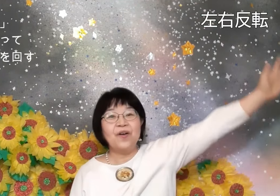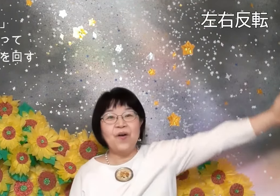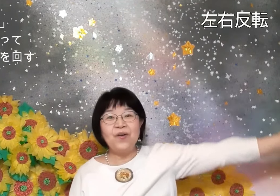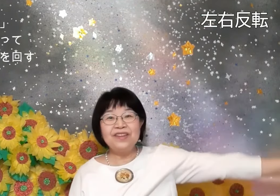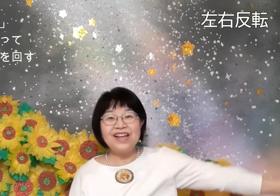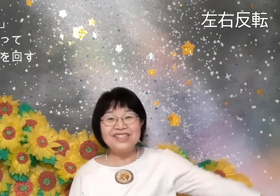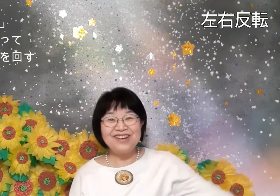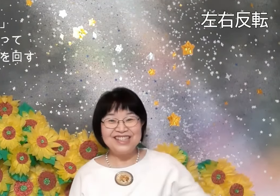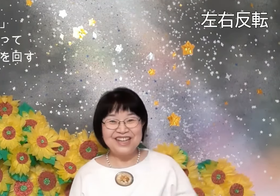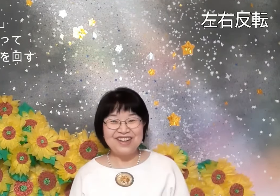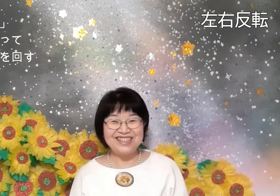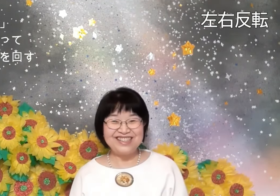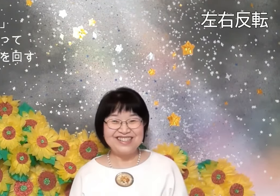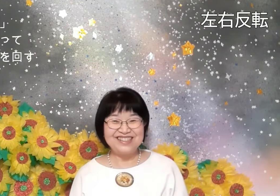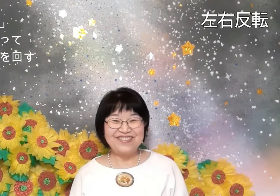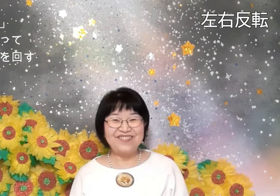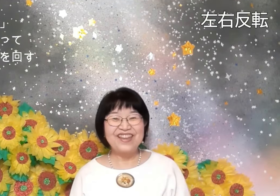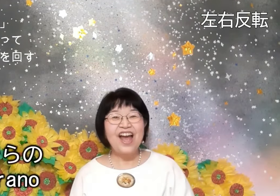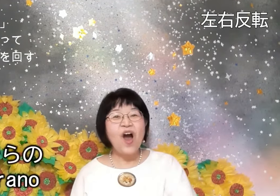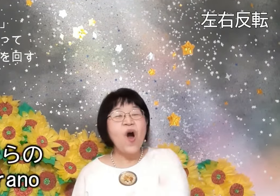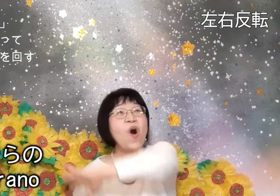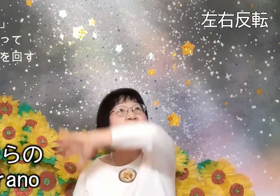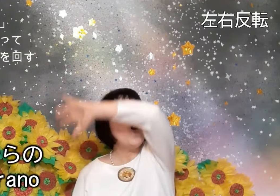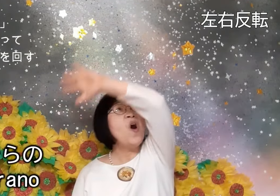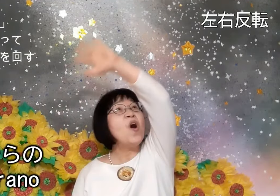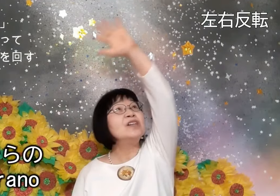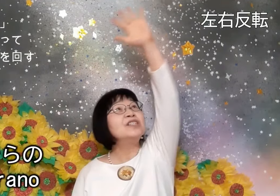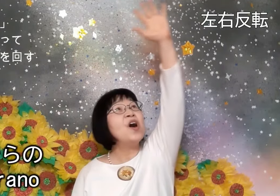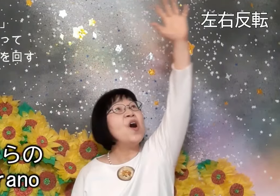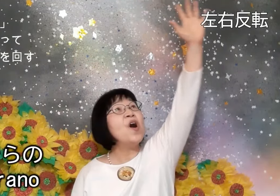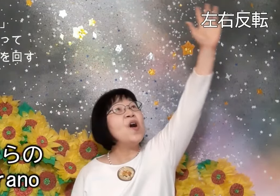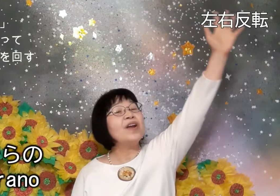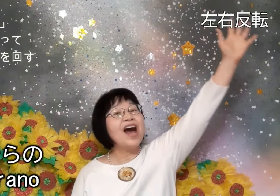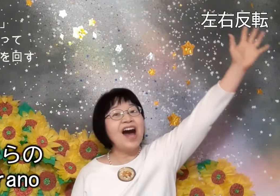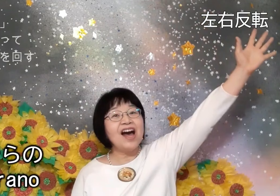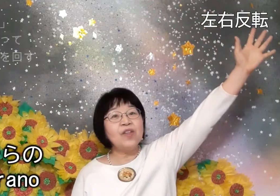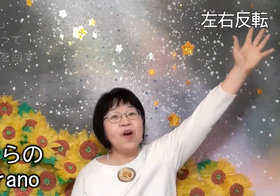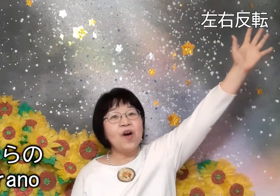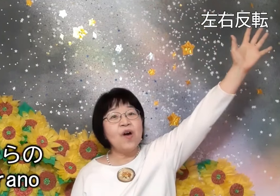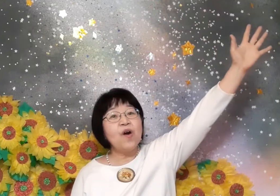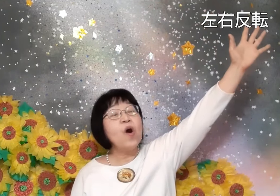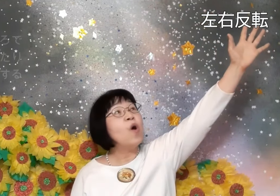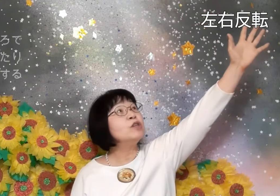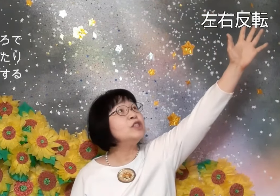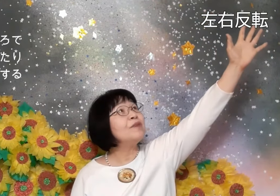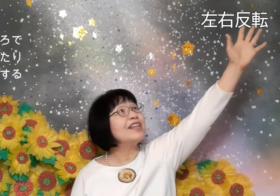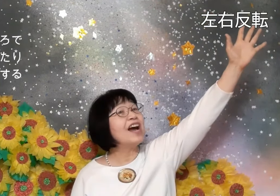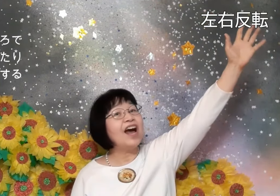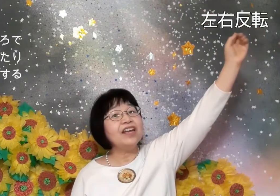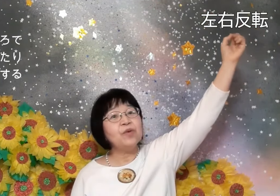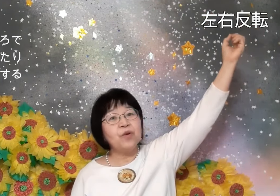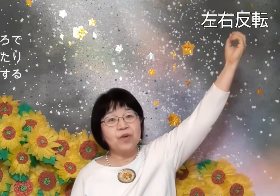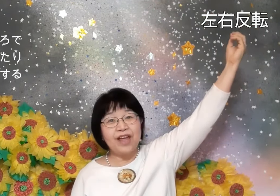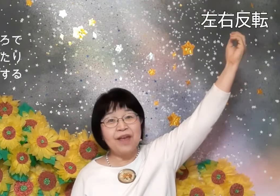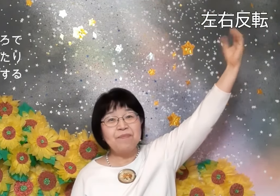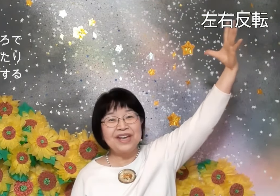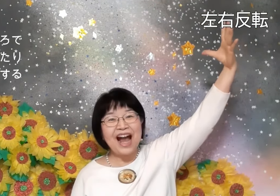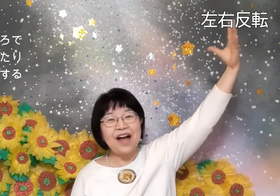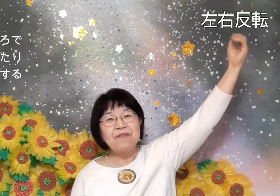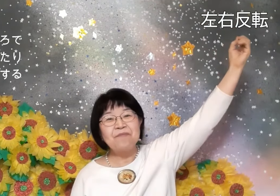こんな手話になります。 お空の星は高いところでピカ